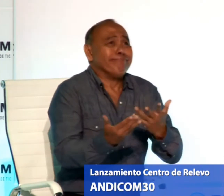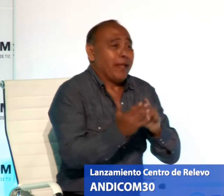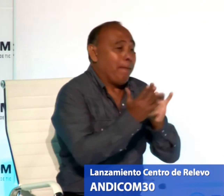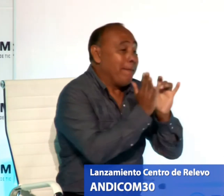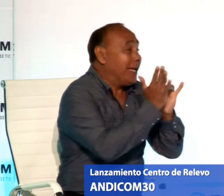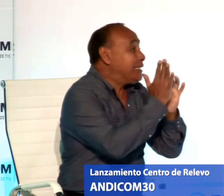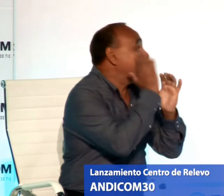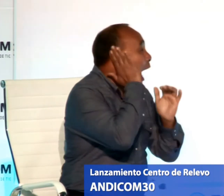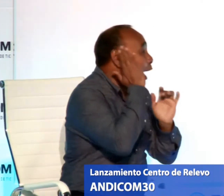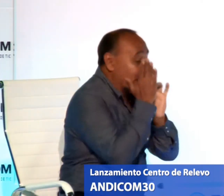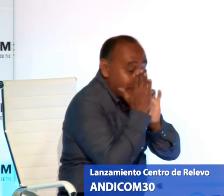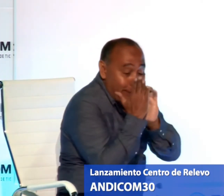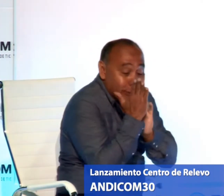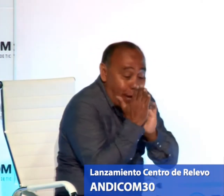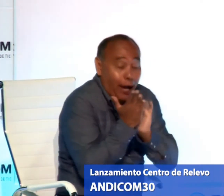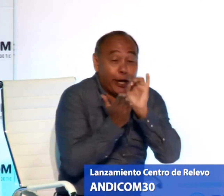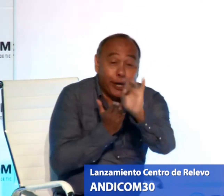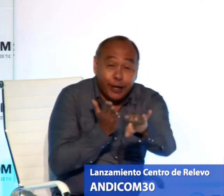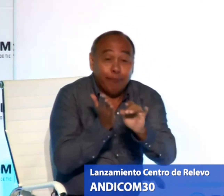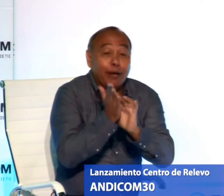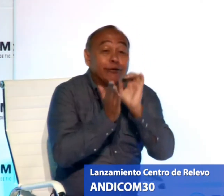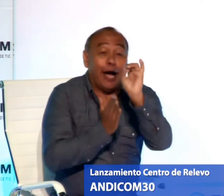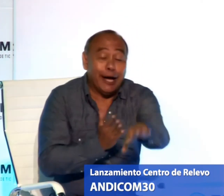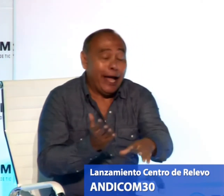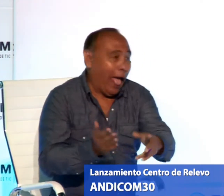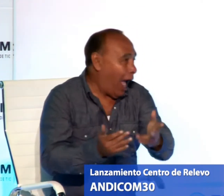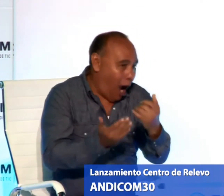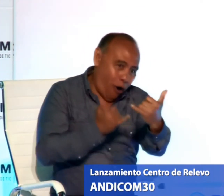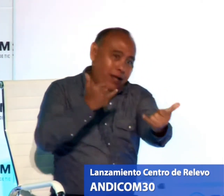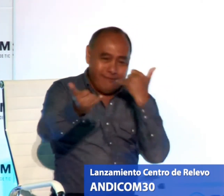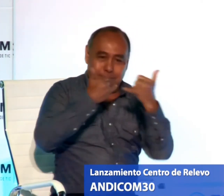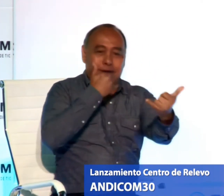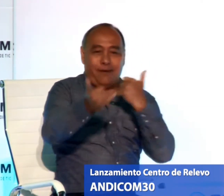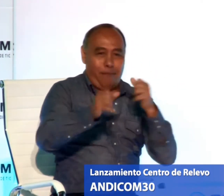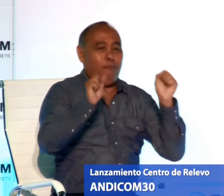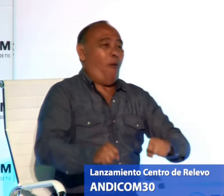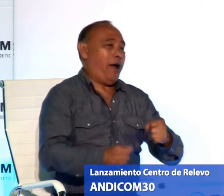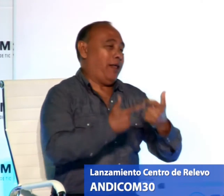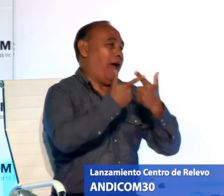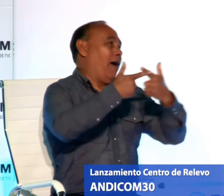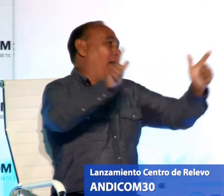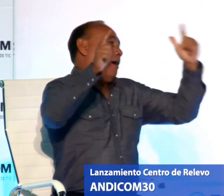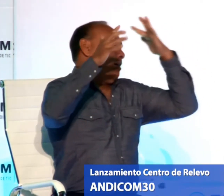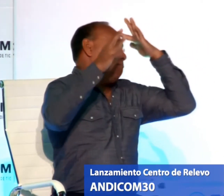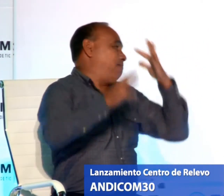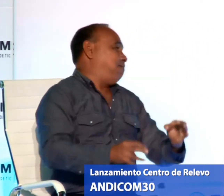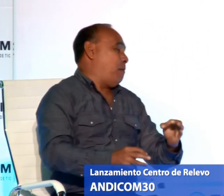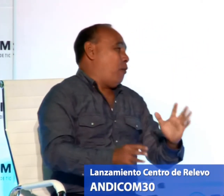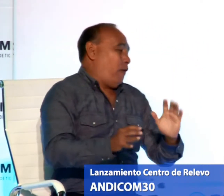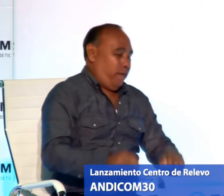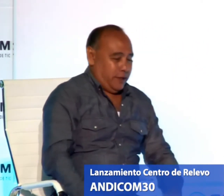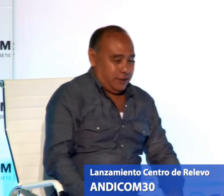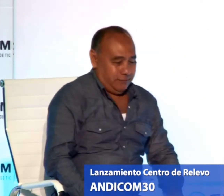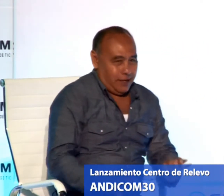que me necesita me puede llamar por medio del centro de relevo. Ya no tienen que estar mandándome mensajes de texto, sino se pueden hacer una